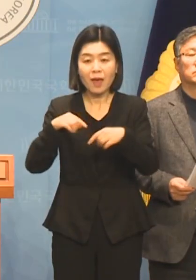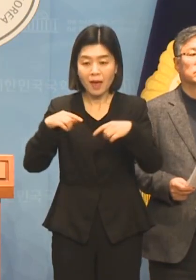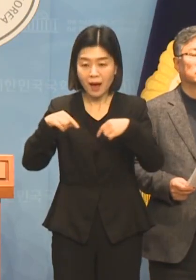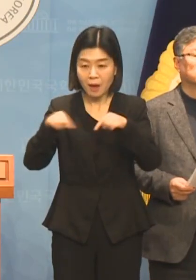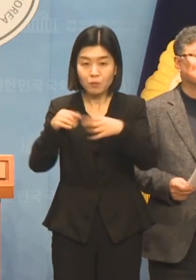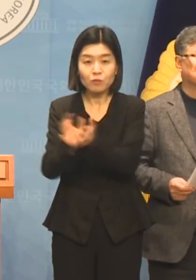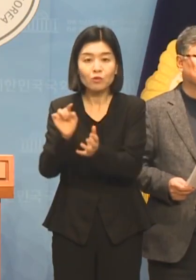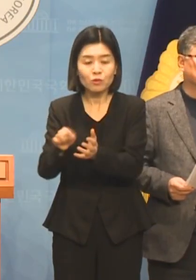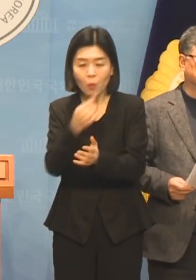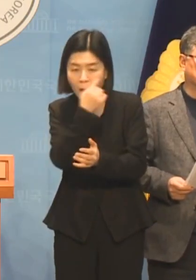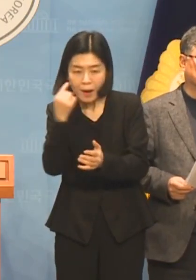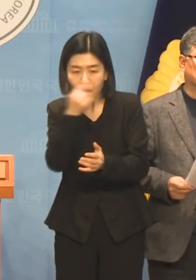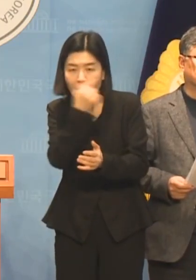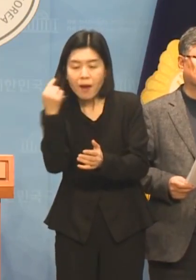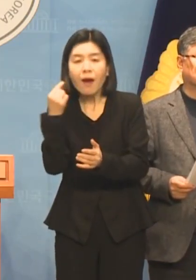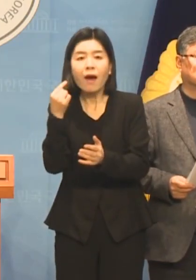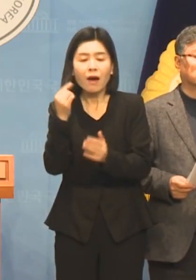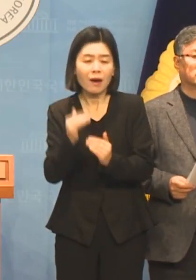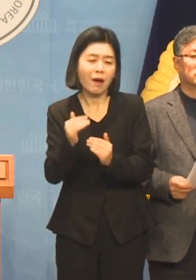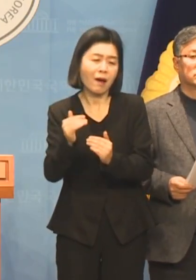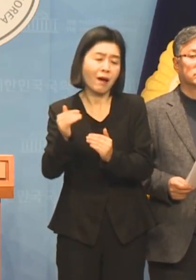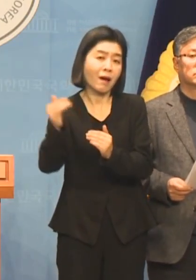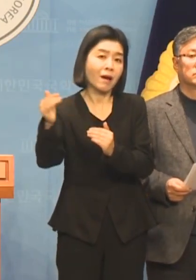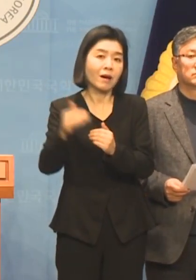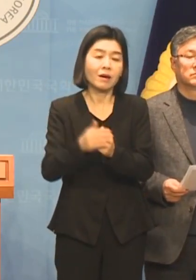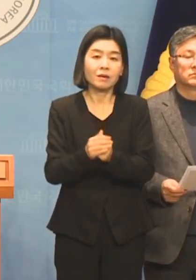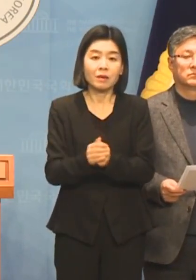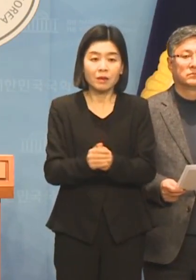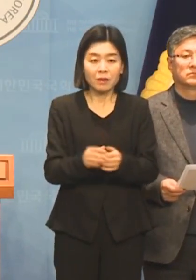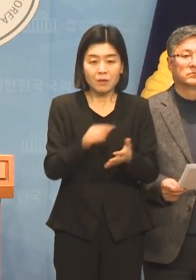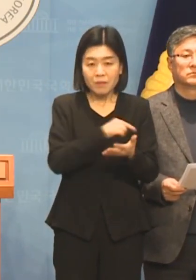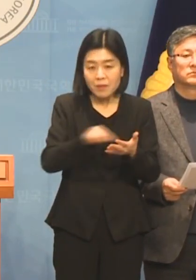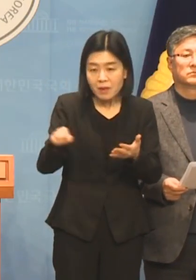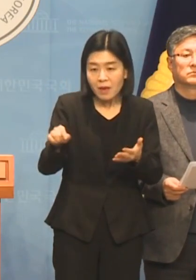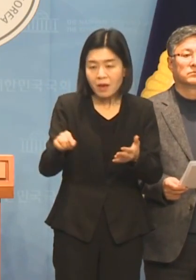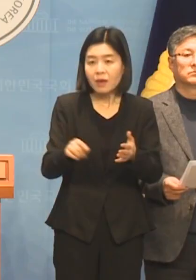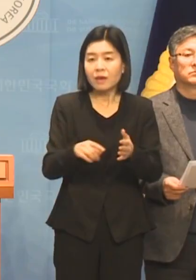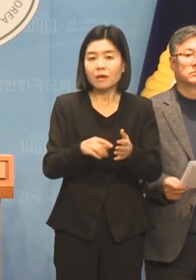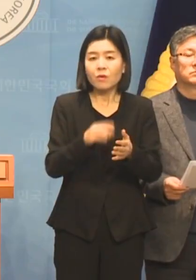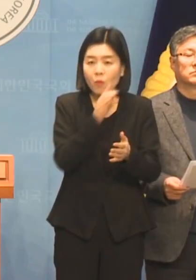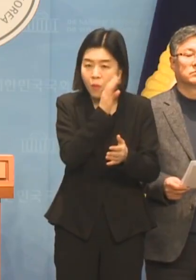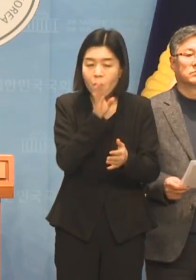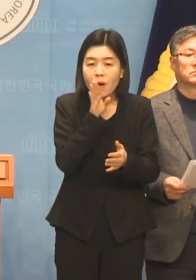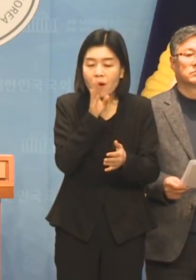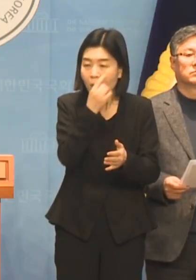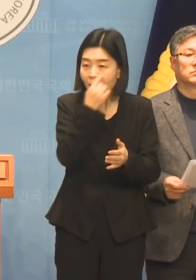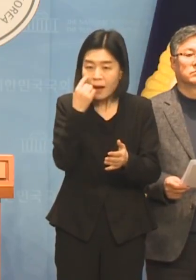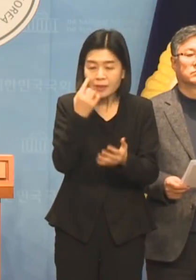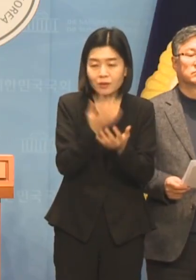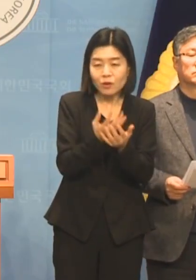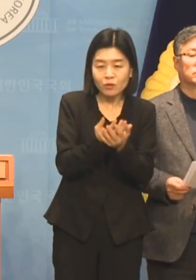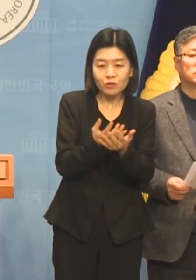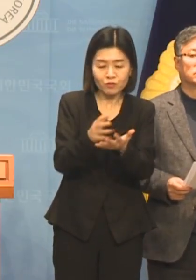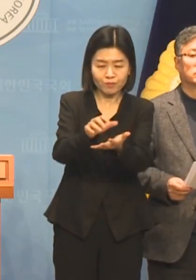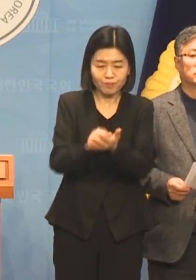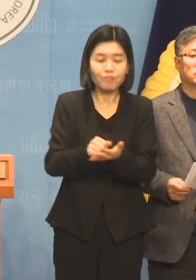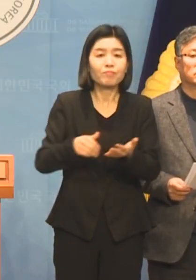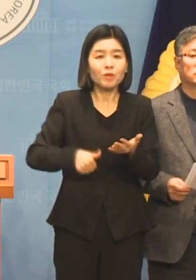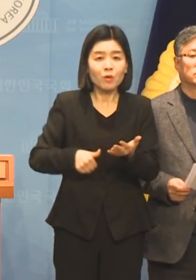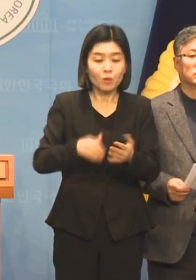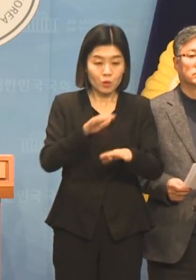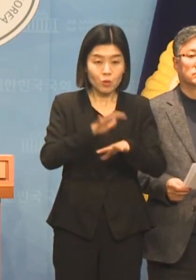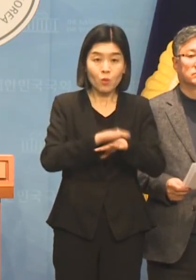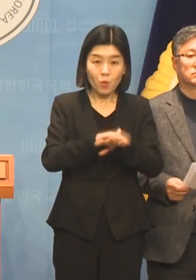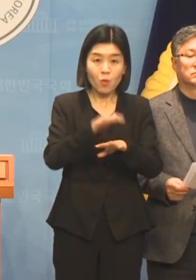됩니다. 그러다 보니 긴급하게 피해 사실 확인서를 띄워야만이 농민들 입장에서는